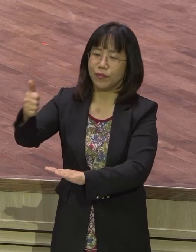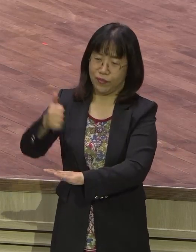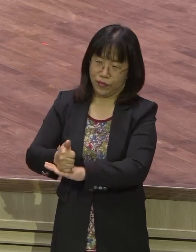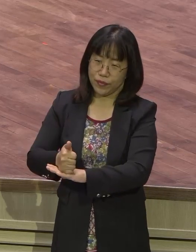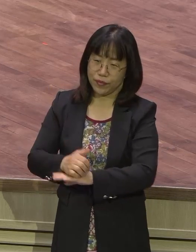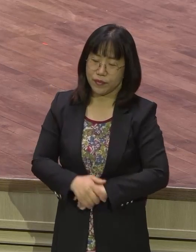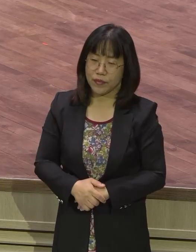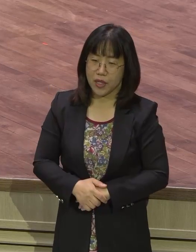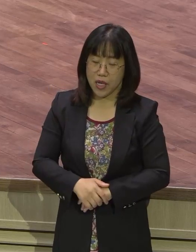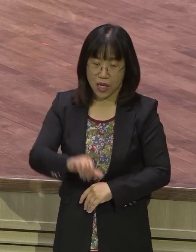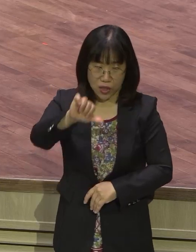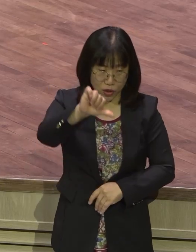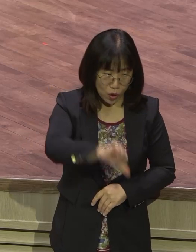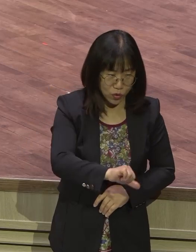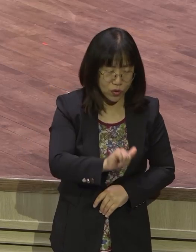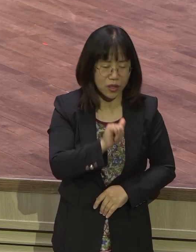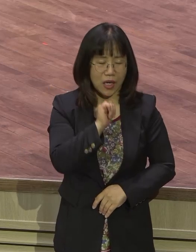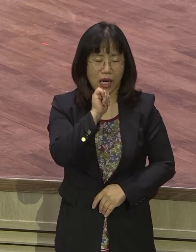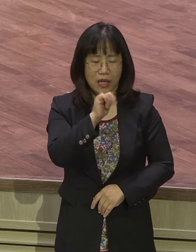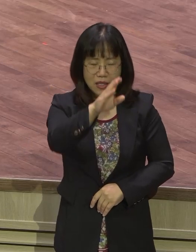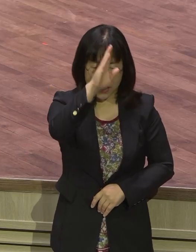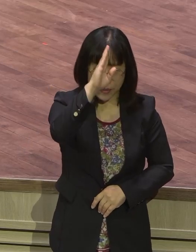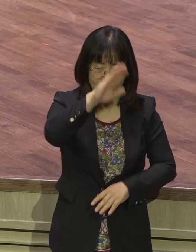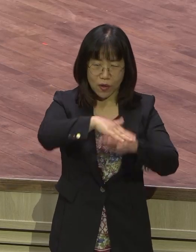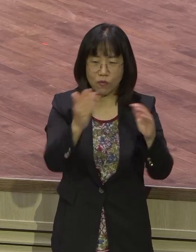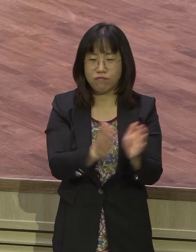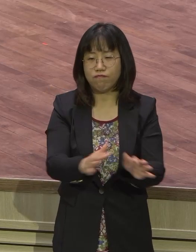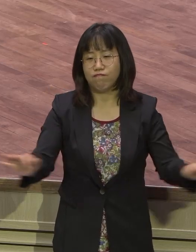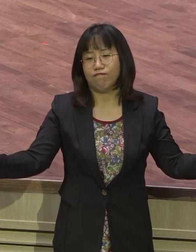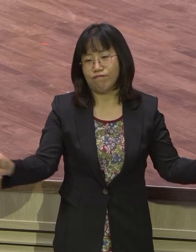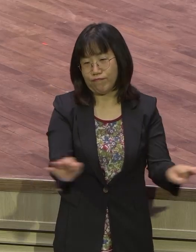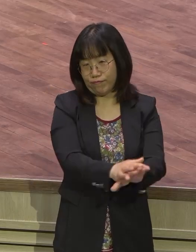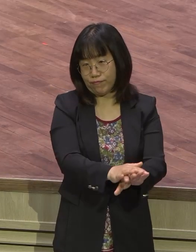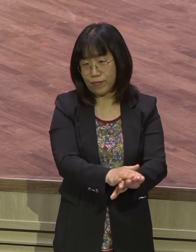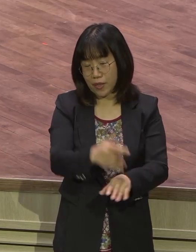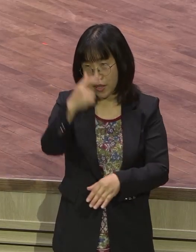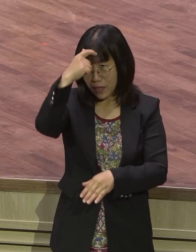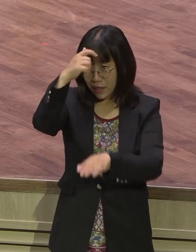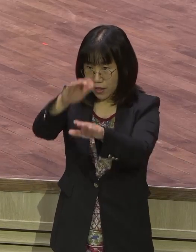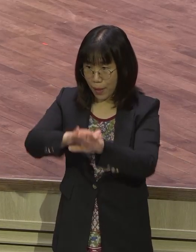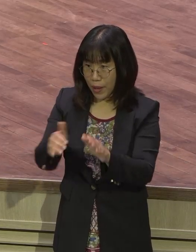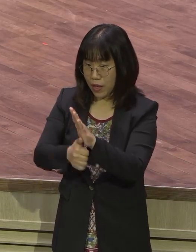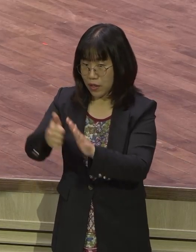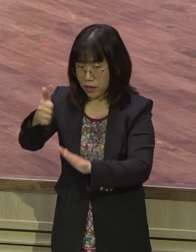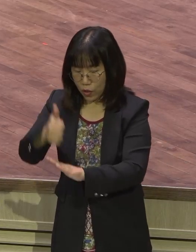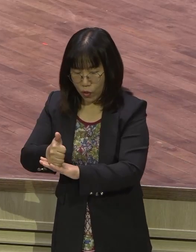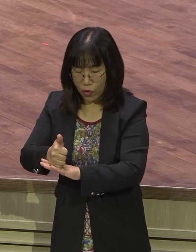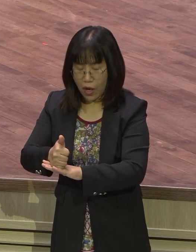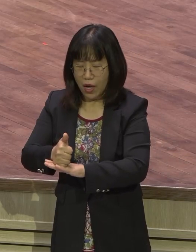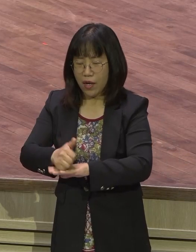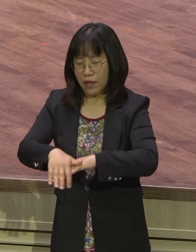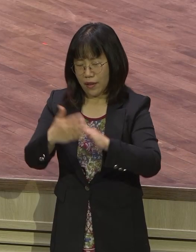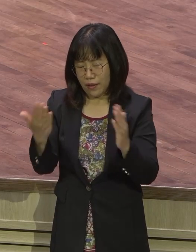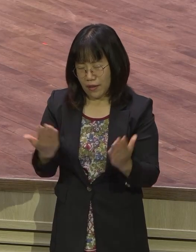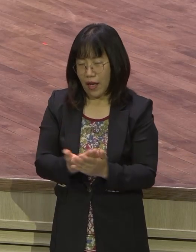모든 가난이 모든 질병이 예배만의 하나님 옆에 예배만 여러분이 성공하면 다 성공돼요.